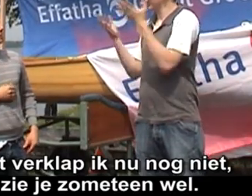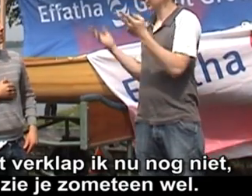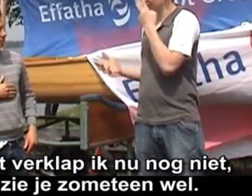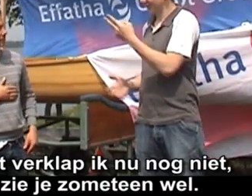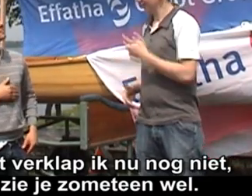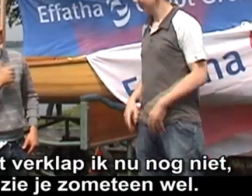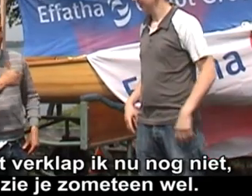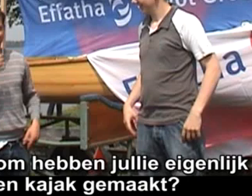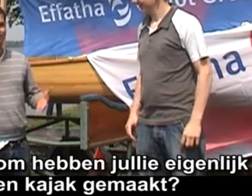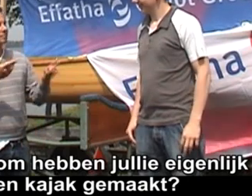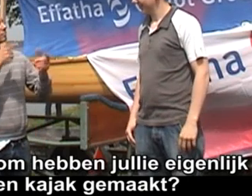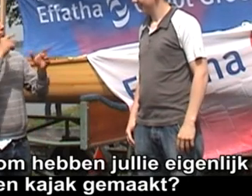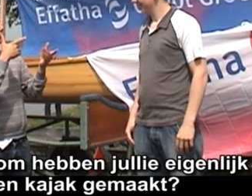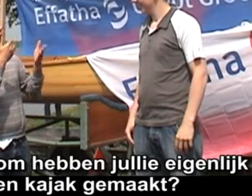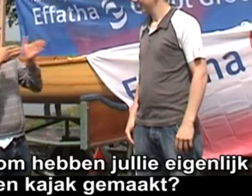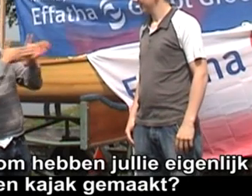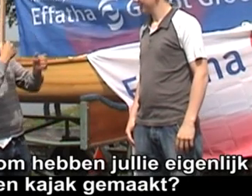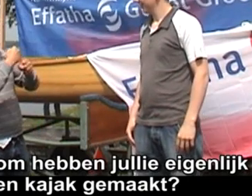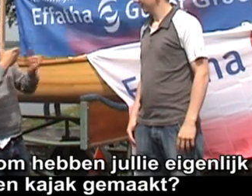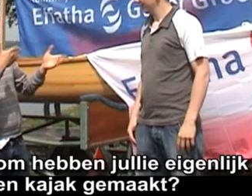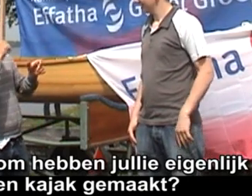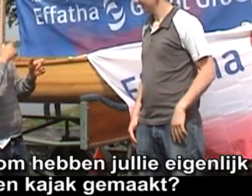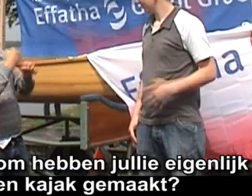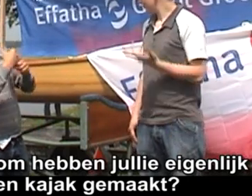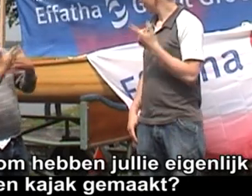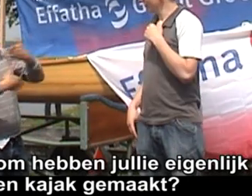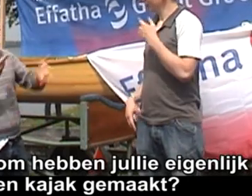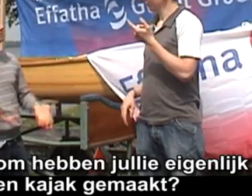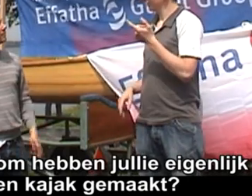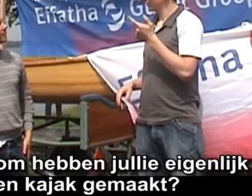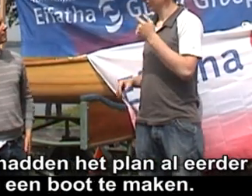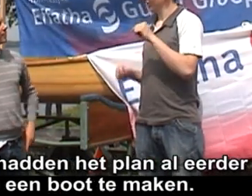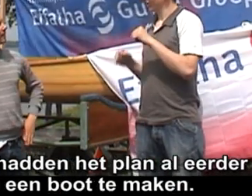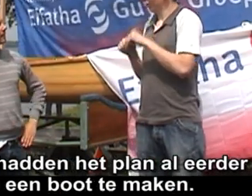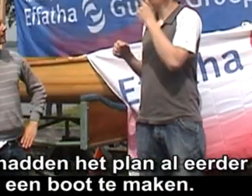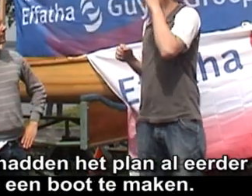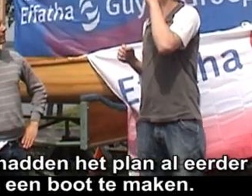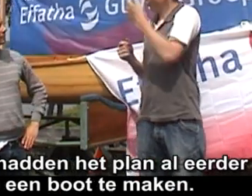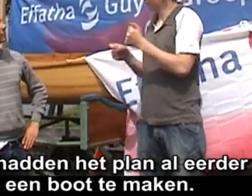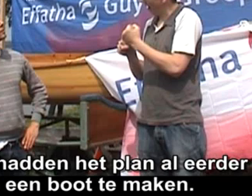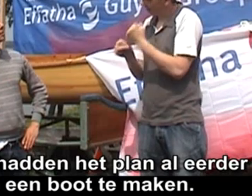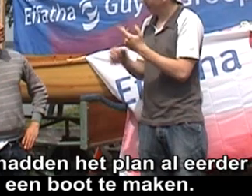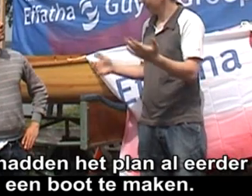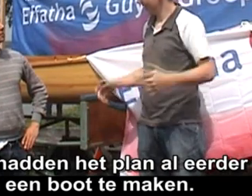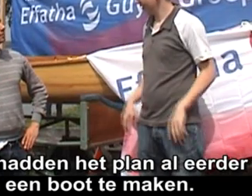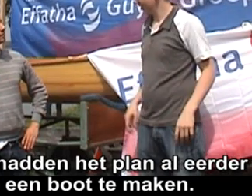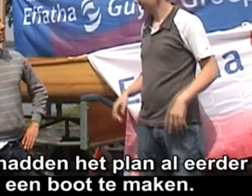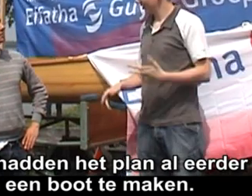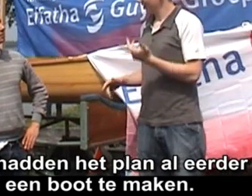hoe is de naam van de boot? Nee, dat zeg ik nu niet. Dat zie je zo meteen wel. En waarom hebben jullie eigenlijk een boot gemaakt? Nou, we hadden het plan al